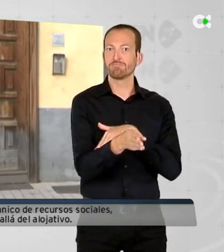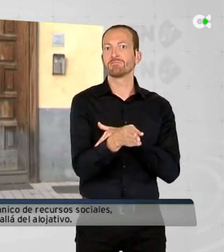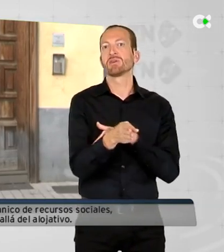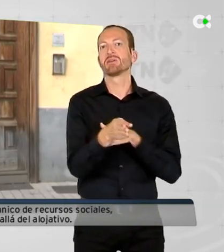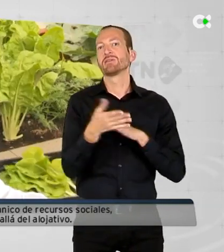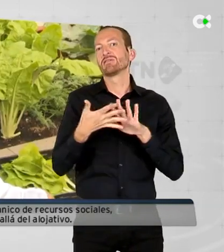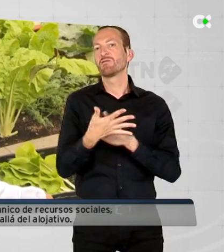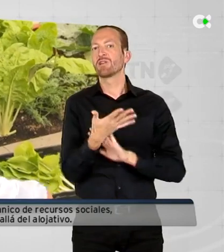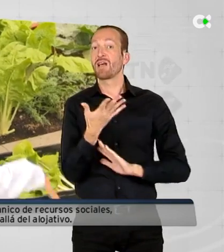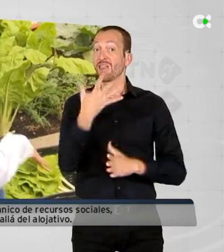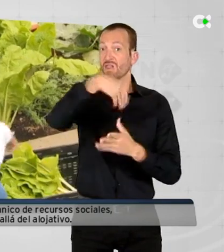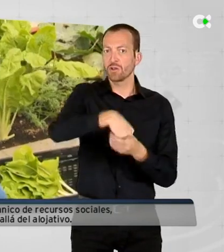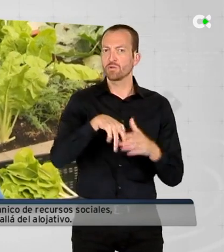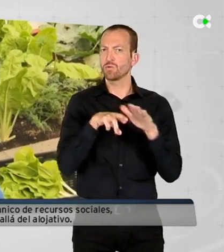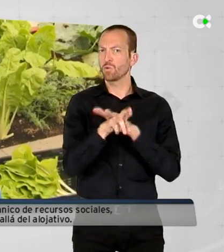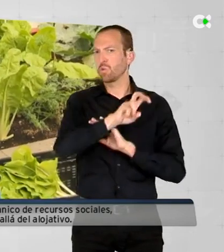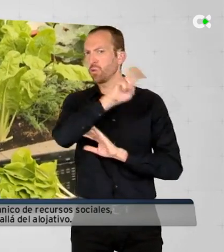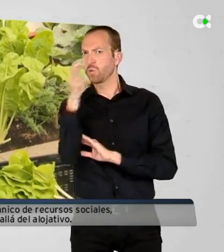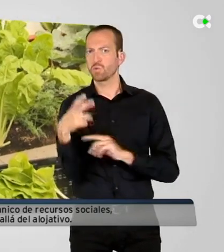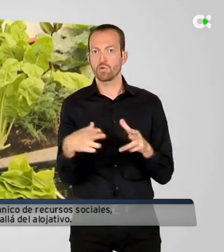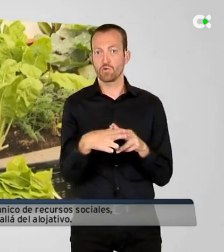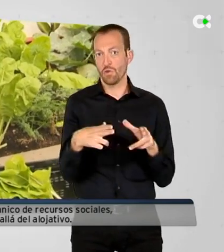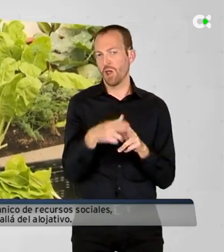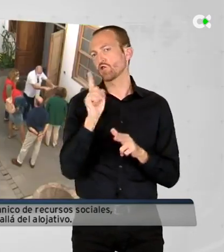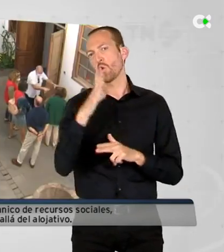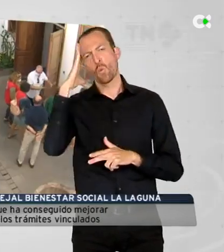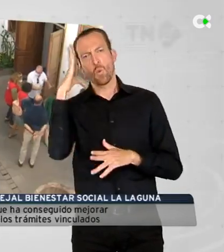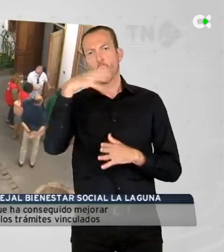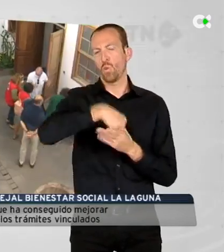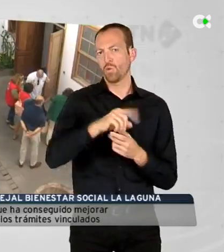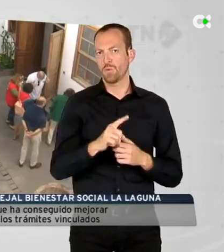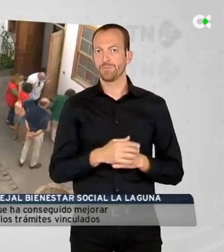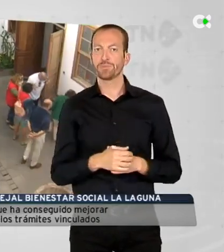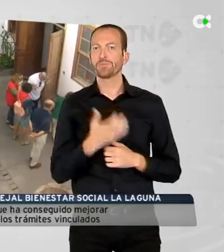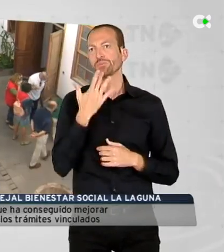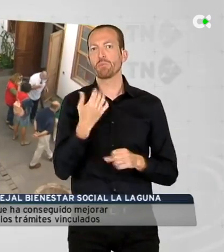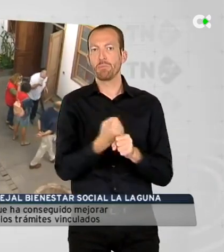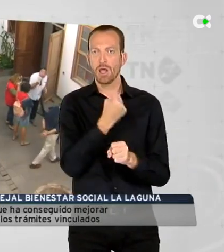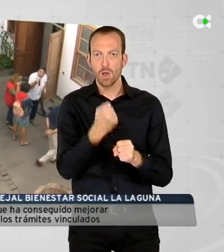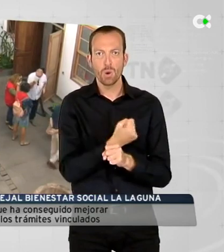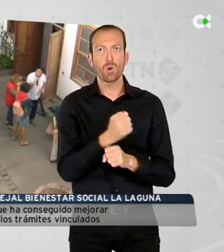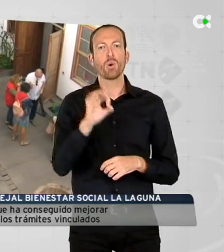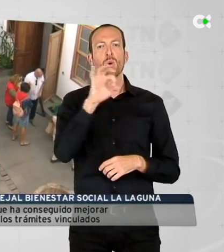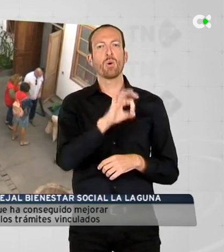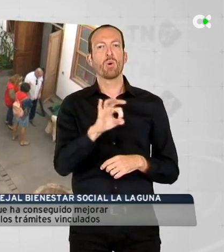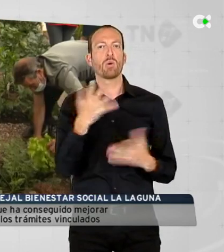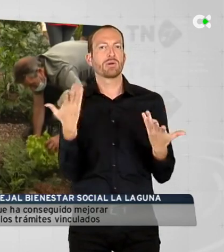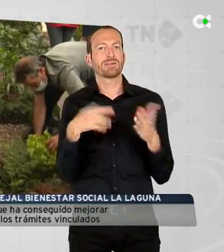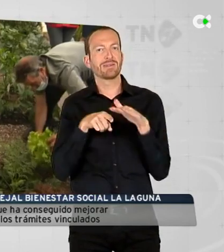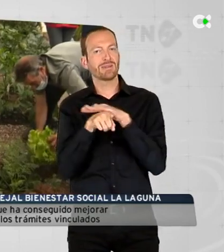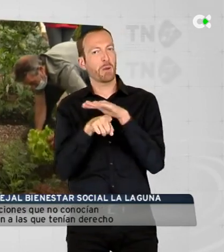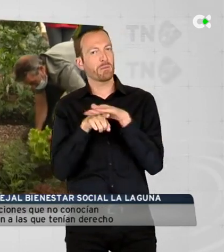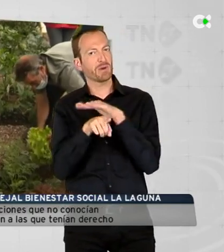puerta se abra un abanico de recursos sociales, más allá del alojativo. Un empleo, que han conseguido mejorar algunos de los trámites